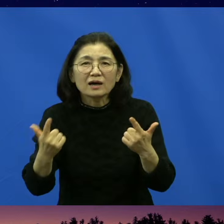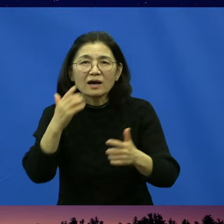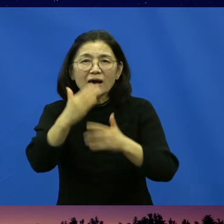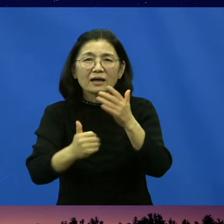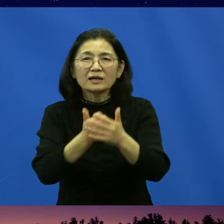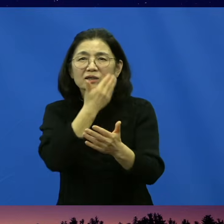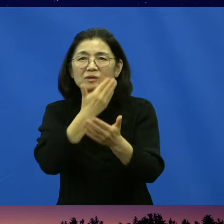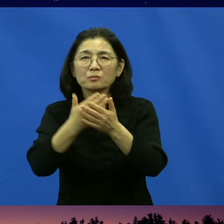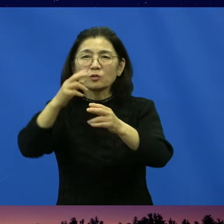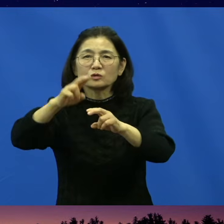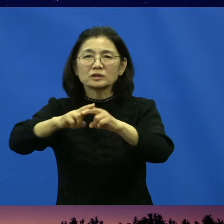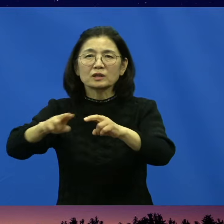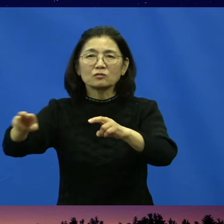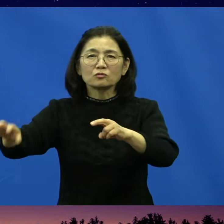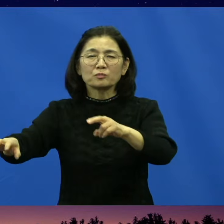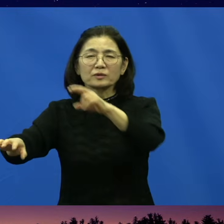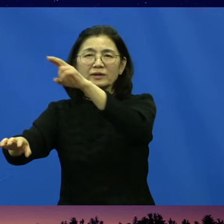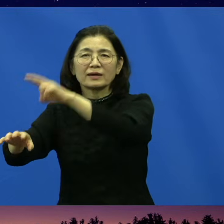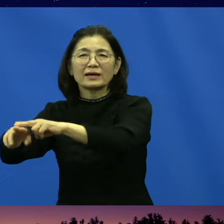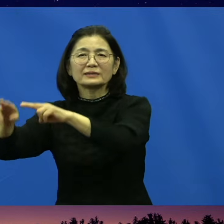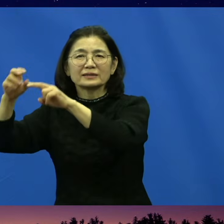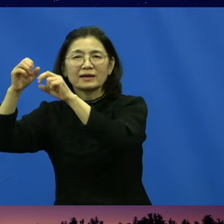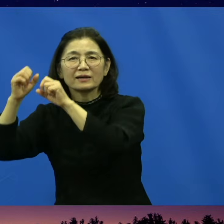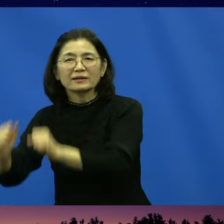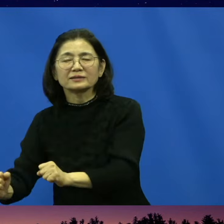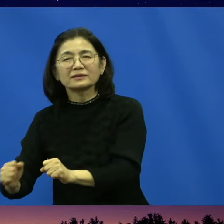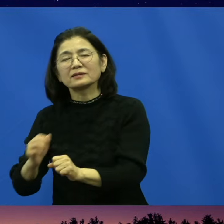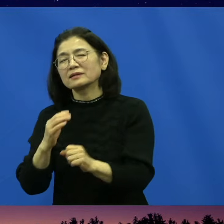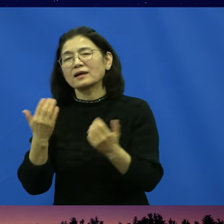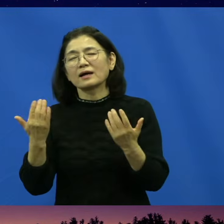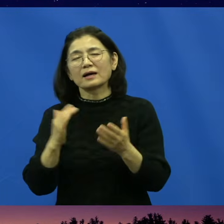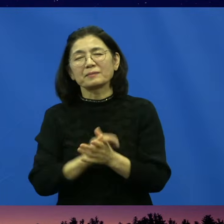보좌 우편에 앉으셨느니라. 아멘.